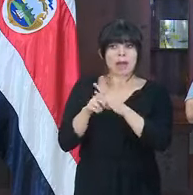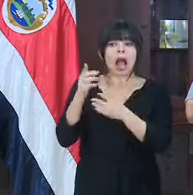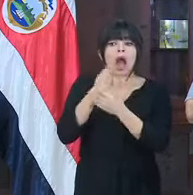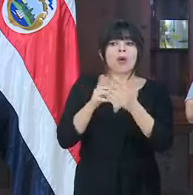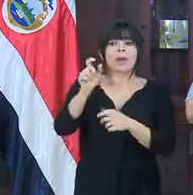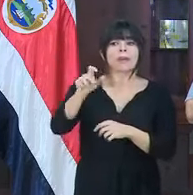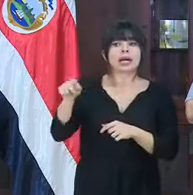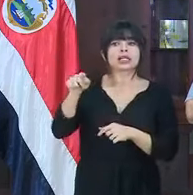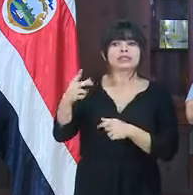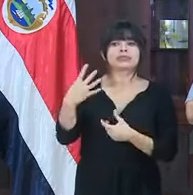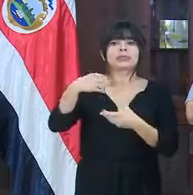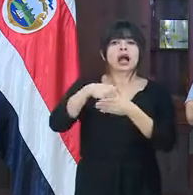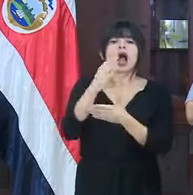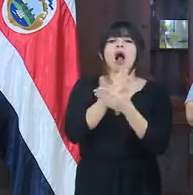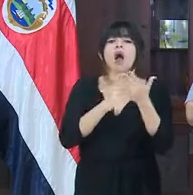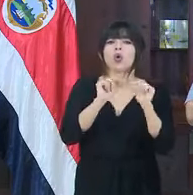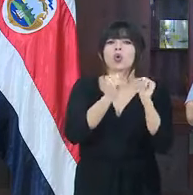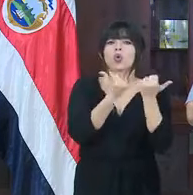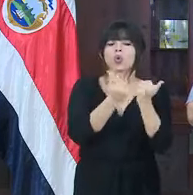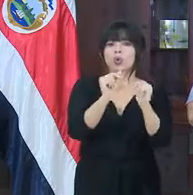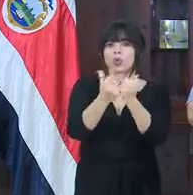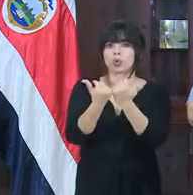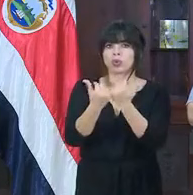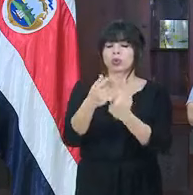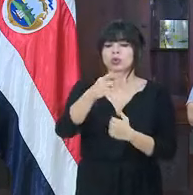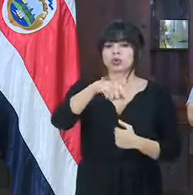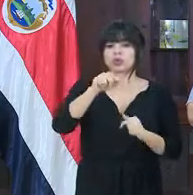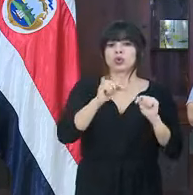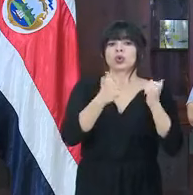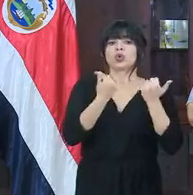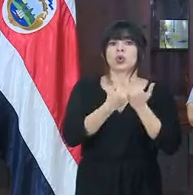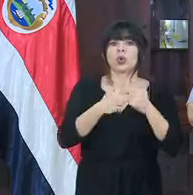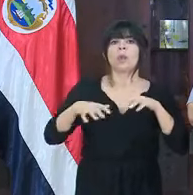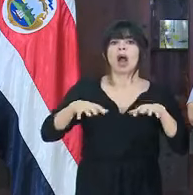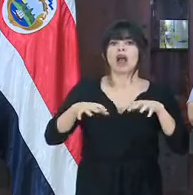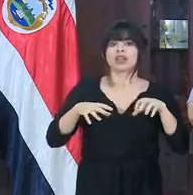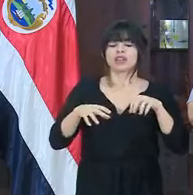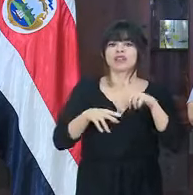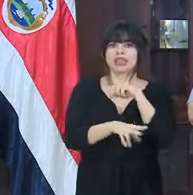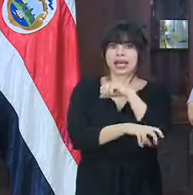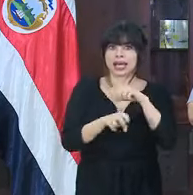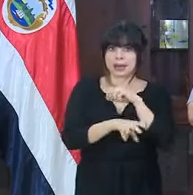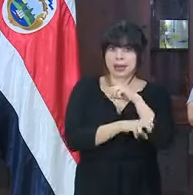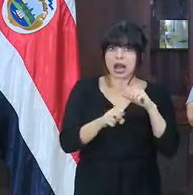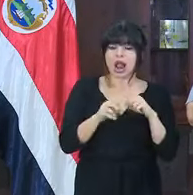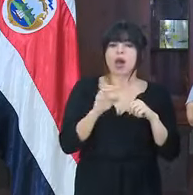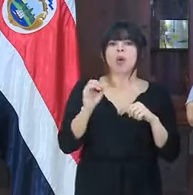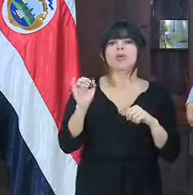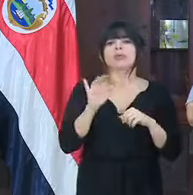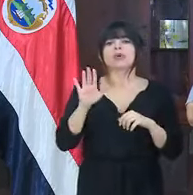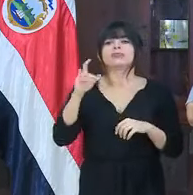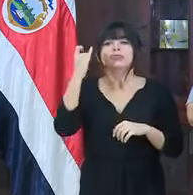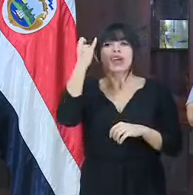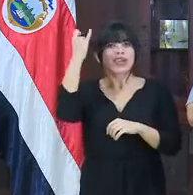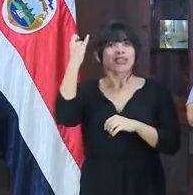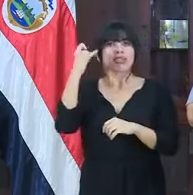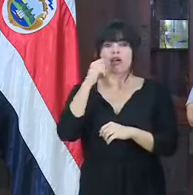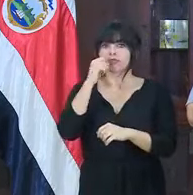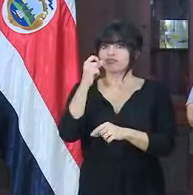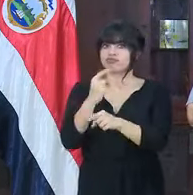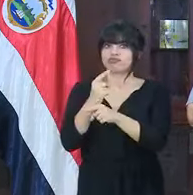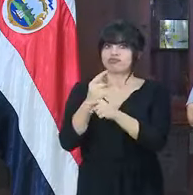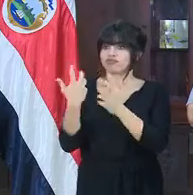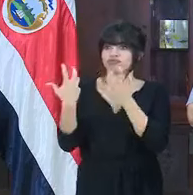individuos pertenecen a algunos grupos que se dedican a actividades criminales o con algunas ideologías que no son propias